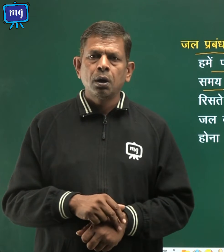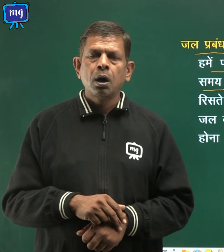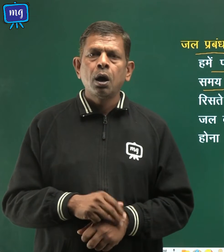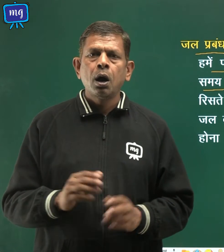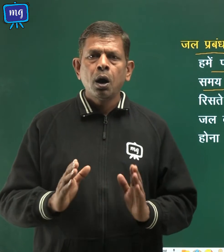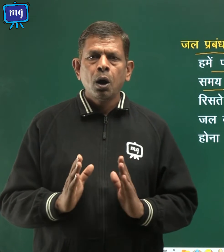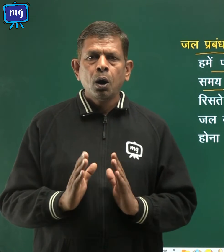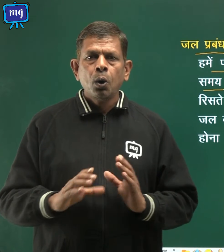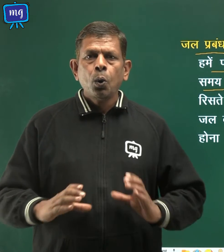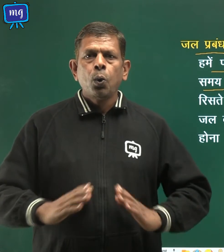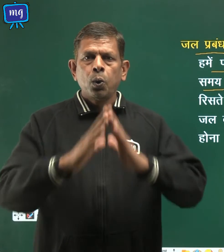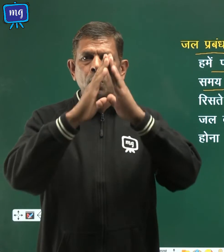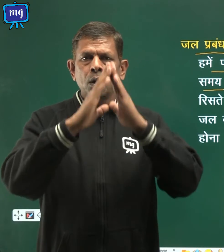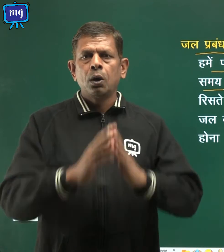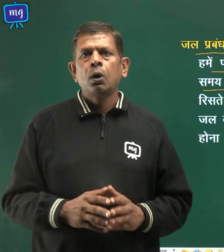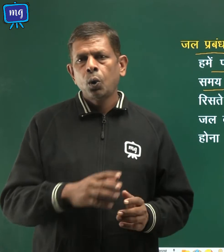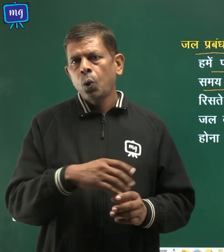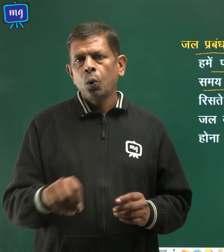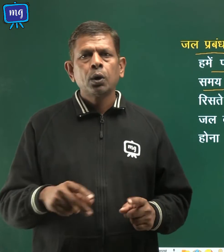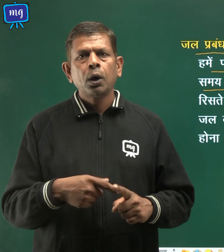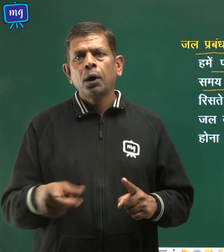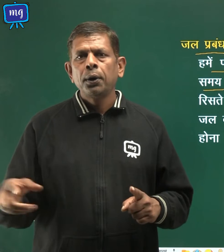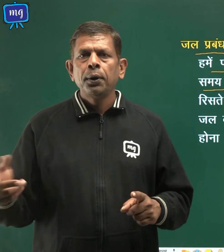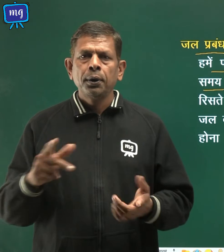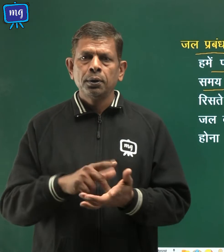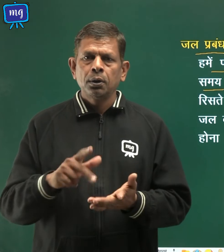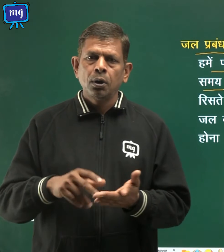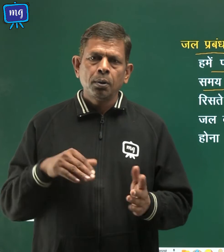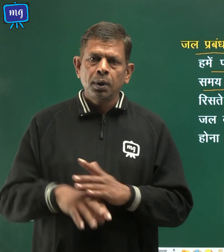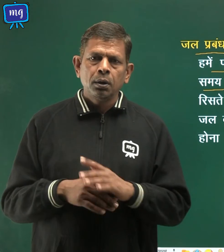भवनों और अन्य स्थानों में